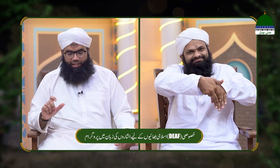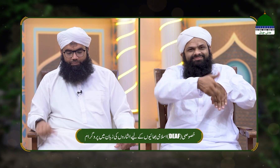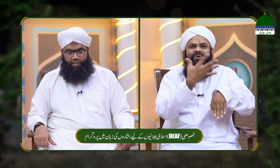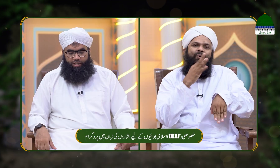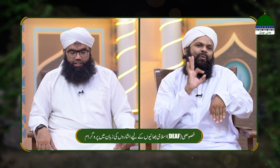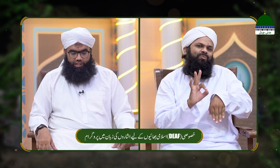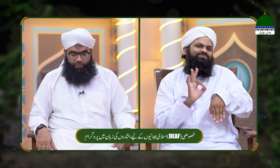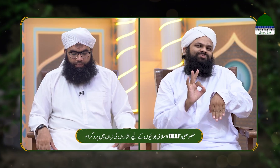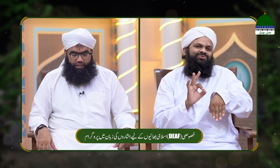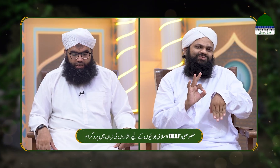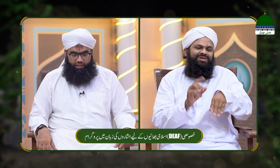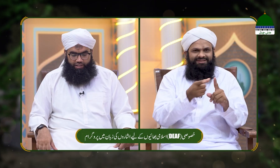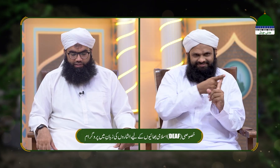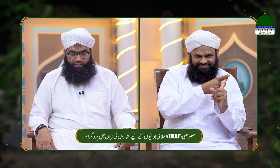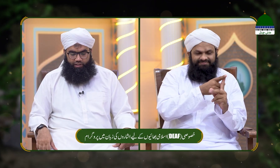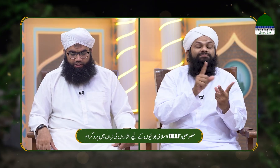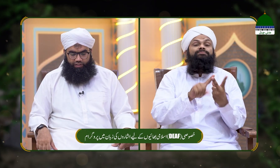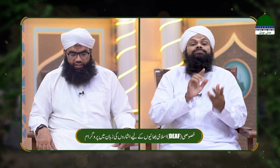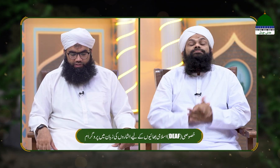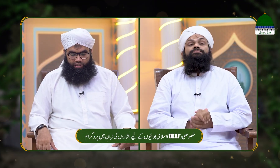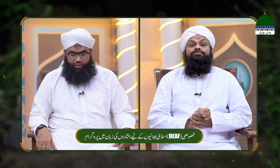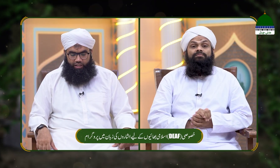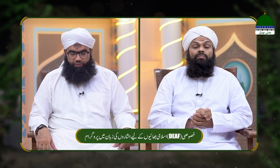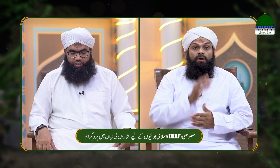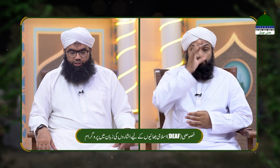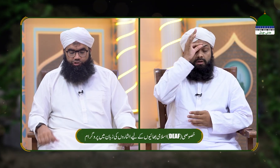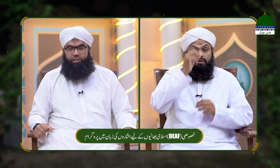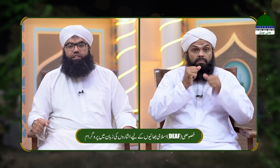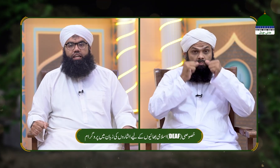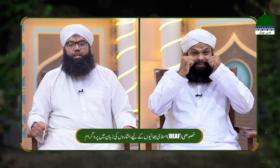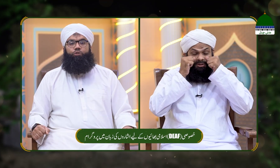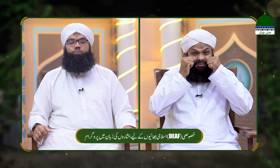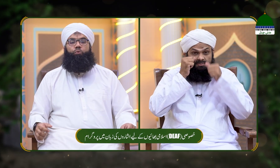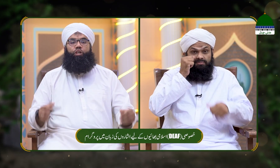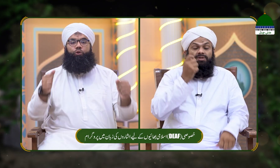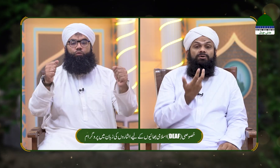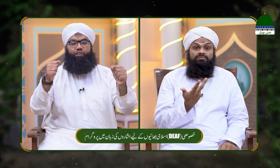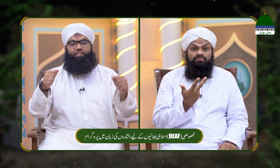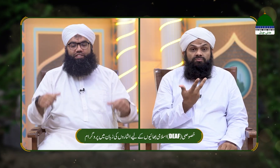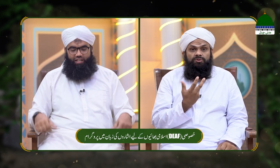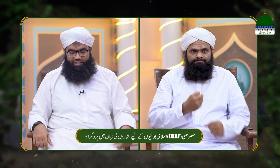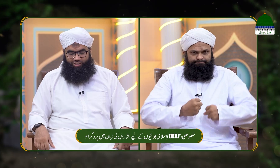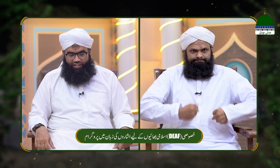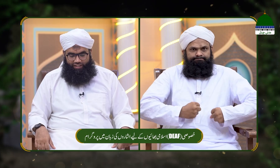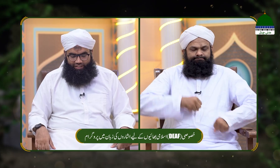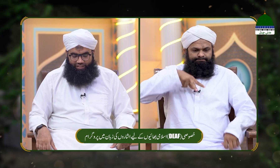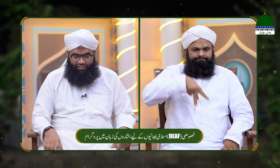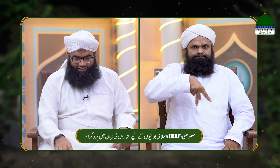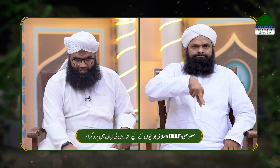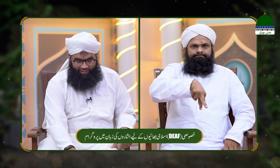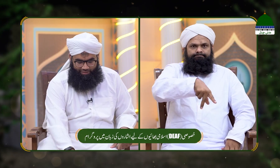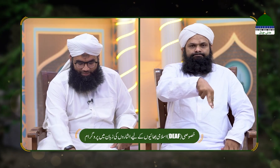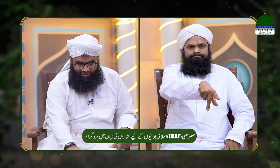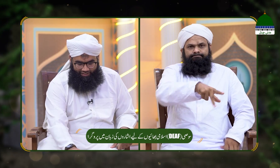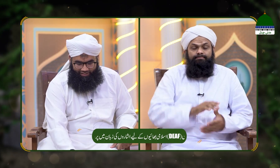ایک روایت میں ہے کہ جب پیارے آقا صلی اللہ علیہ وآلہ وسلم چلتے تو پوری قوت کے ساتھ چلا کرتے